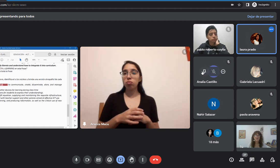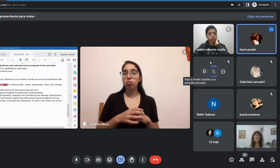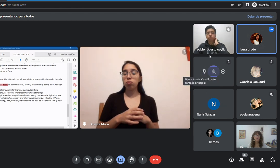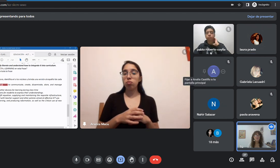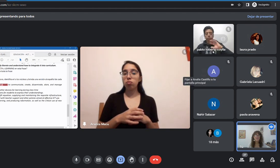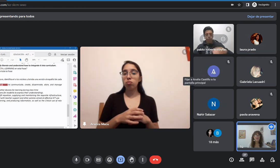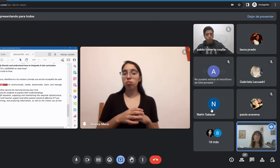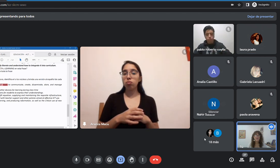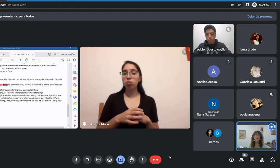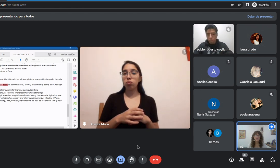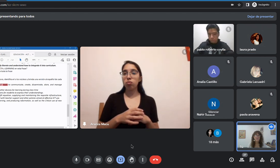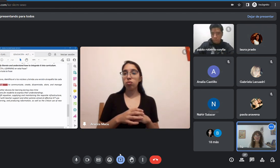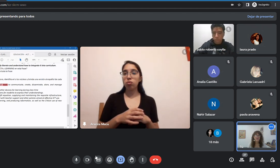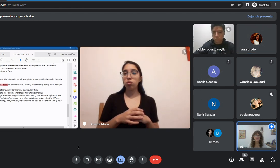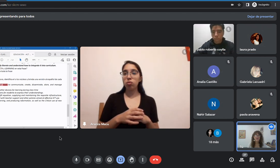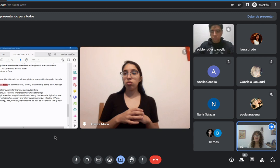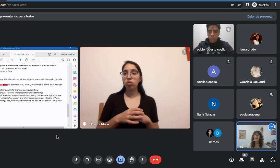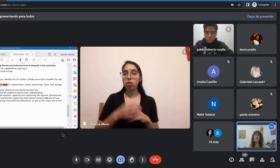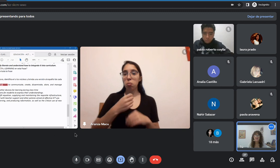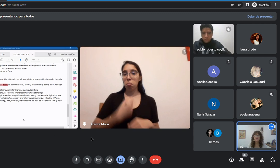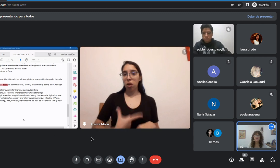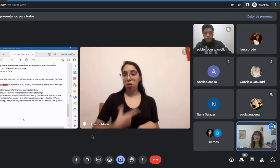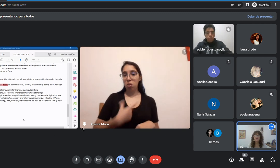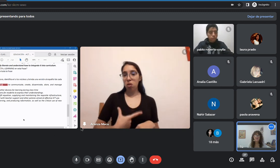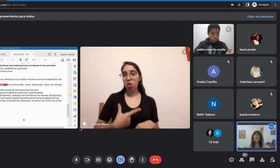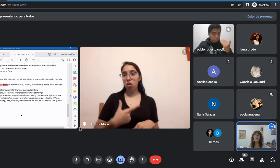¿Cómo sería, Pablo? A ver.